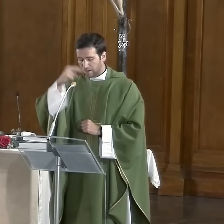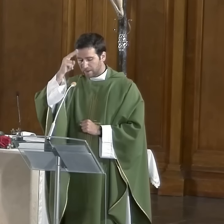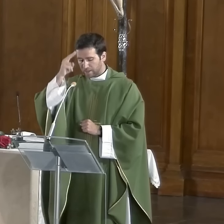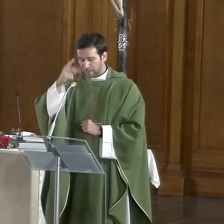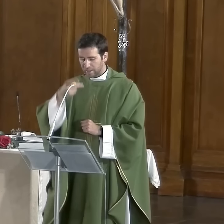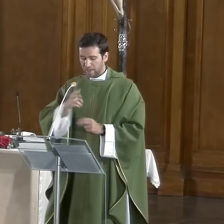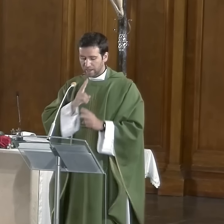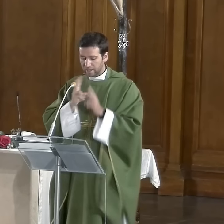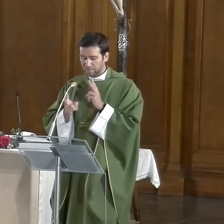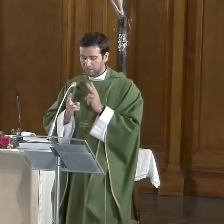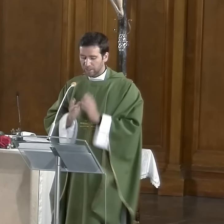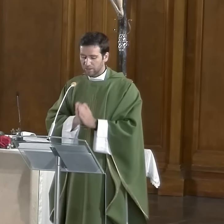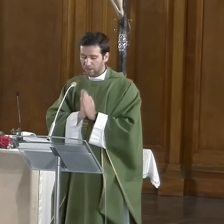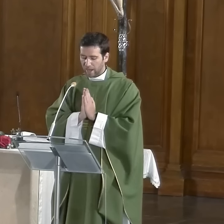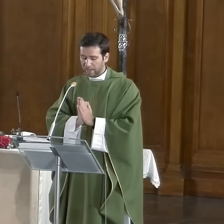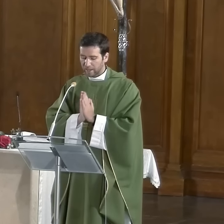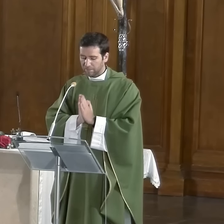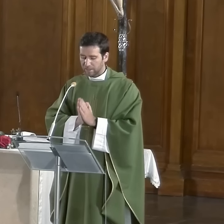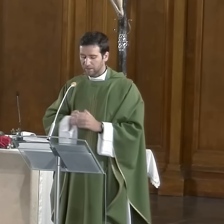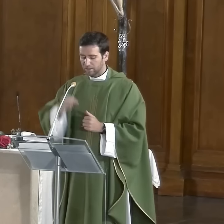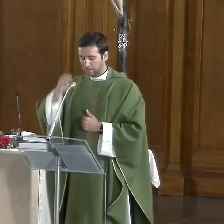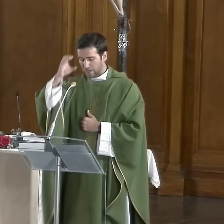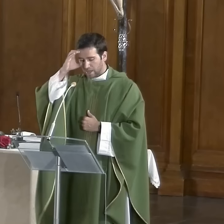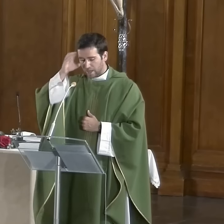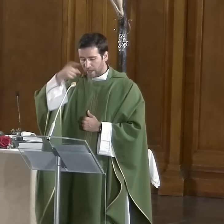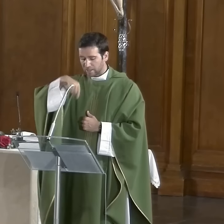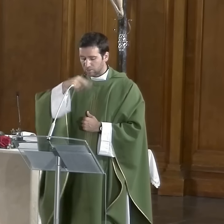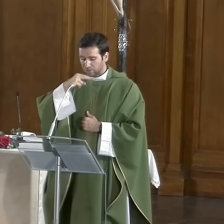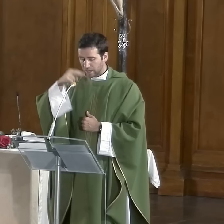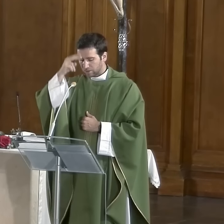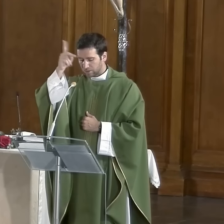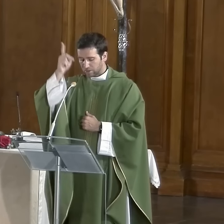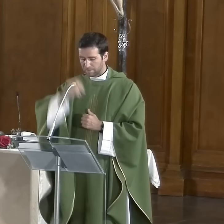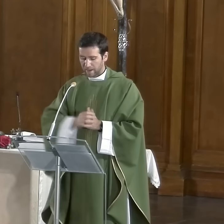Padre, respondiendo a cada petición, escúchanos, Padre.